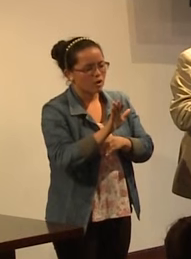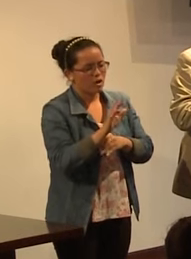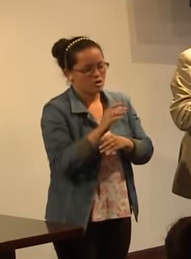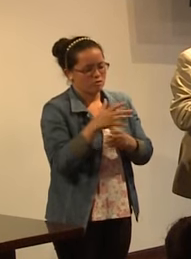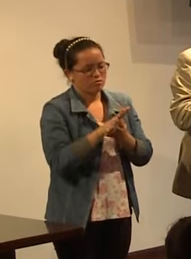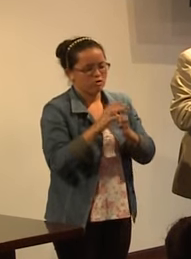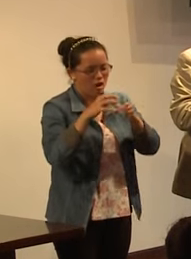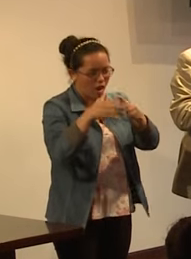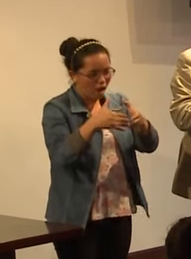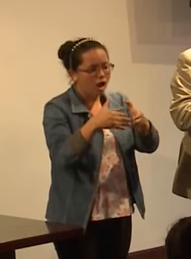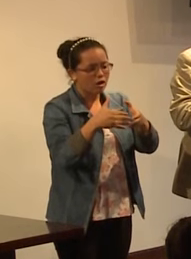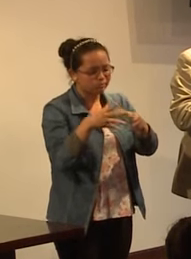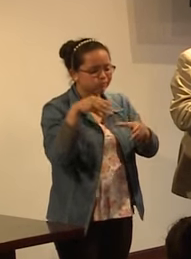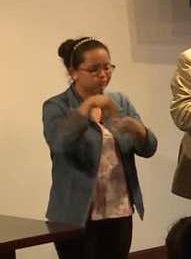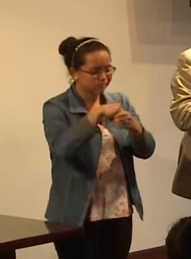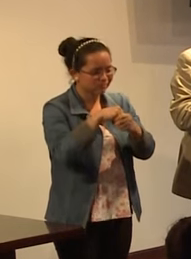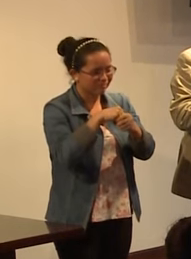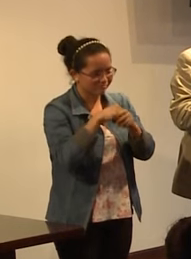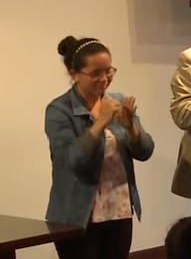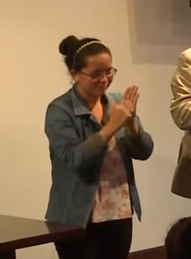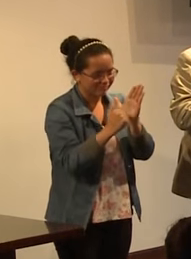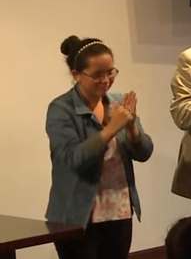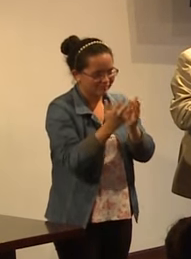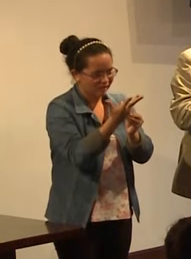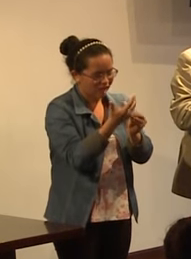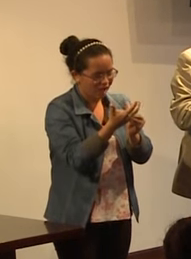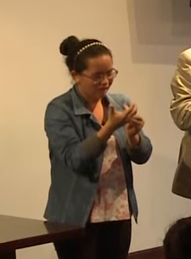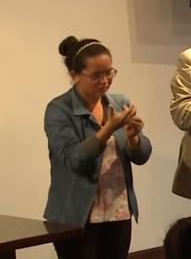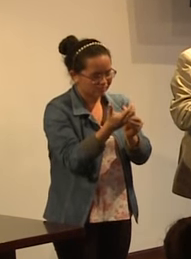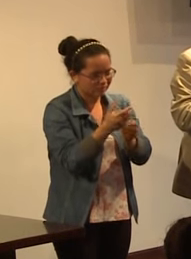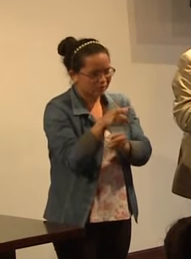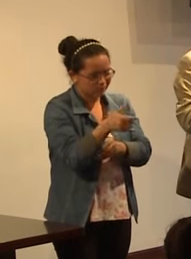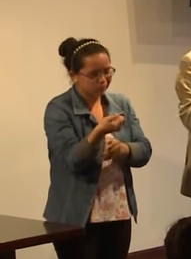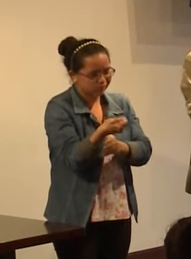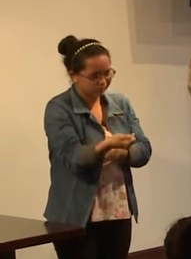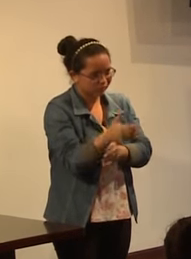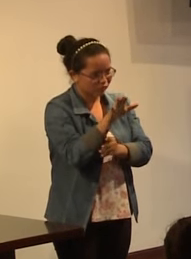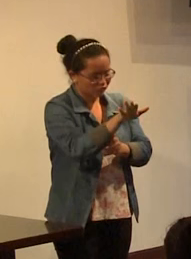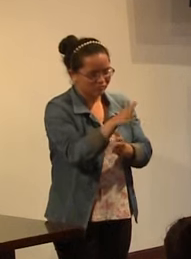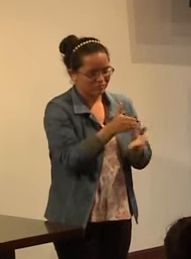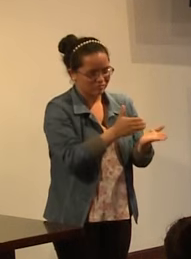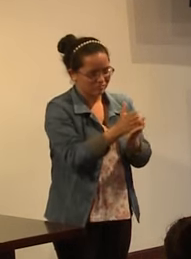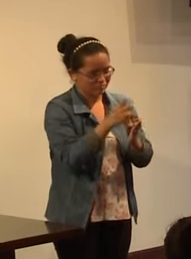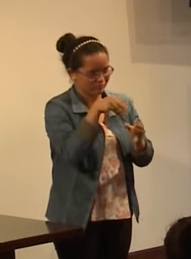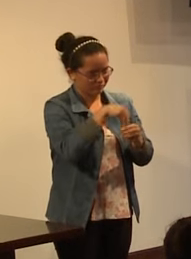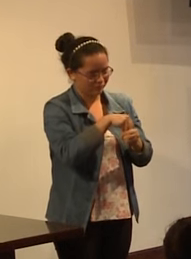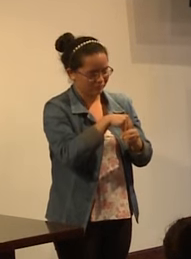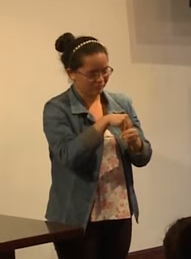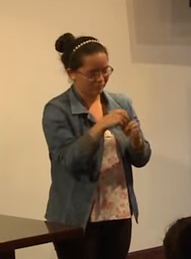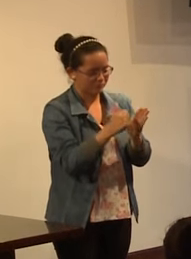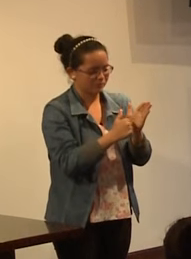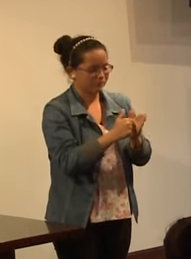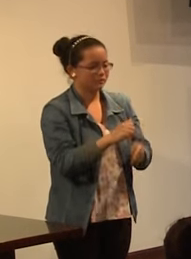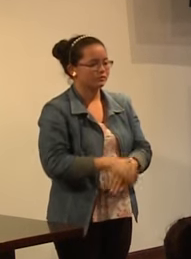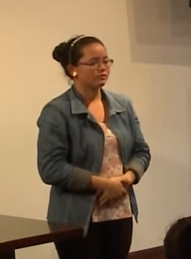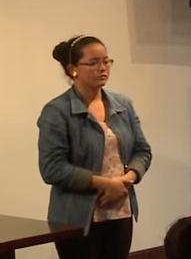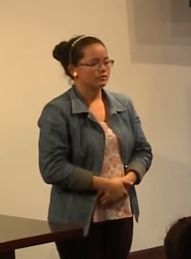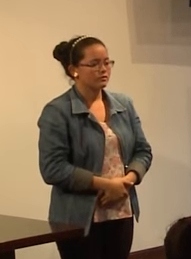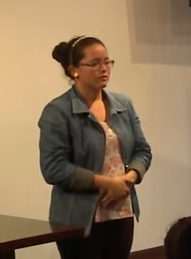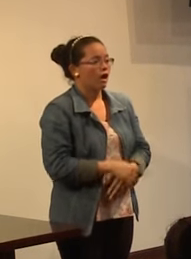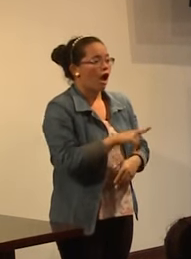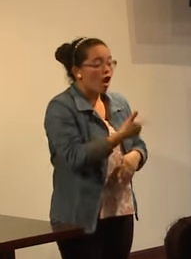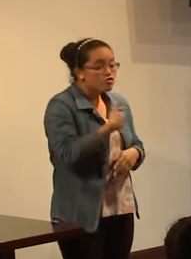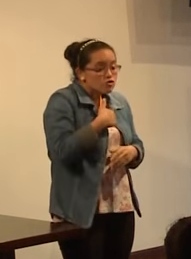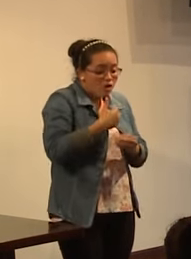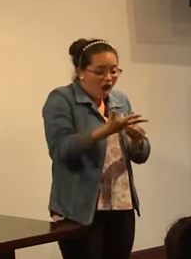línea de artes y lenguajes y tienen otras optativas que también. Entonces, aclarando eso, lo primero que les tengo que decir yo es que cuando voy a hablar yo